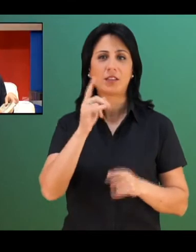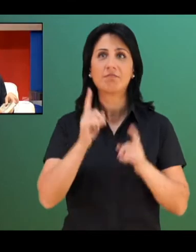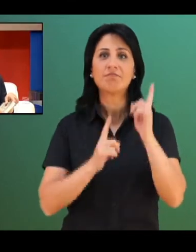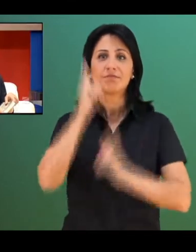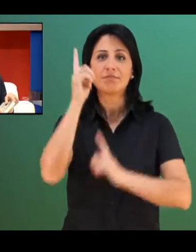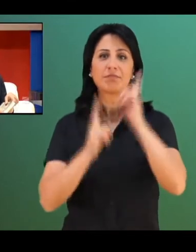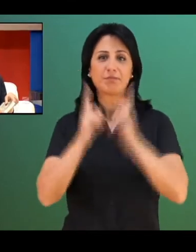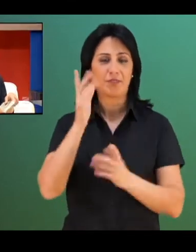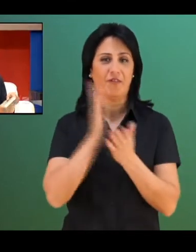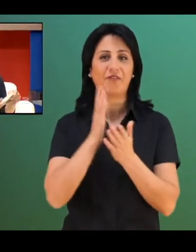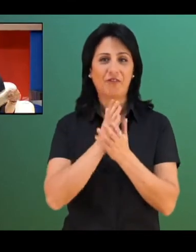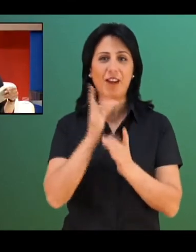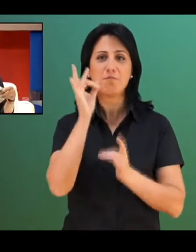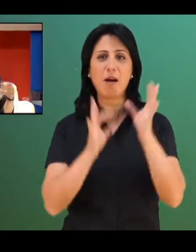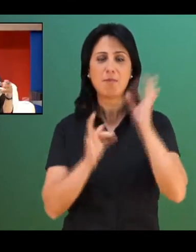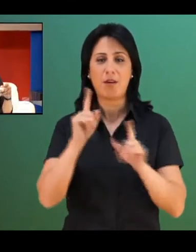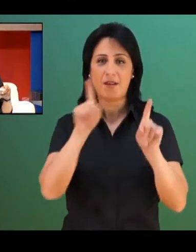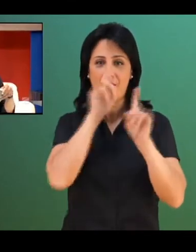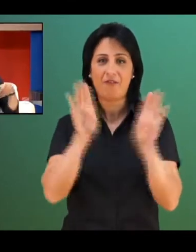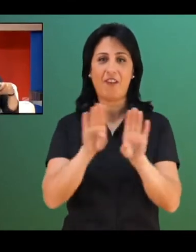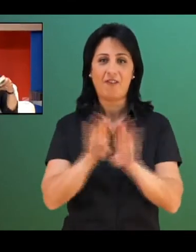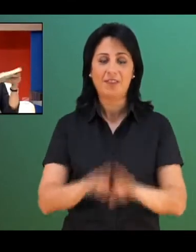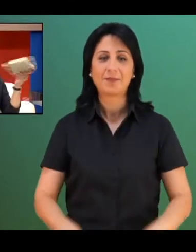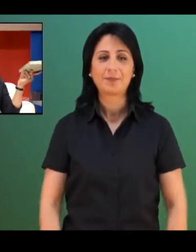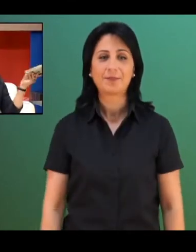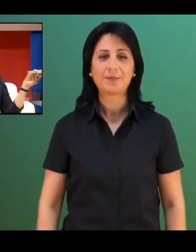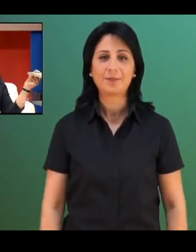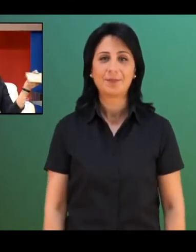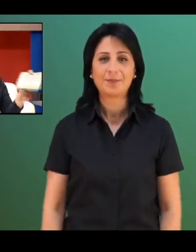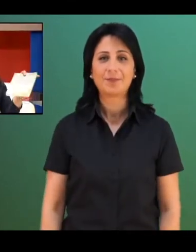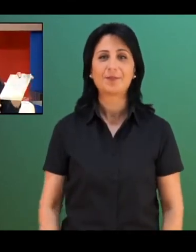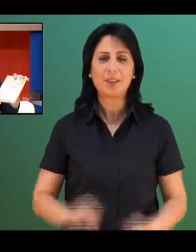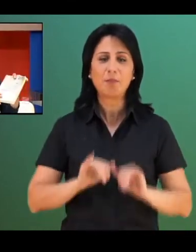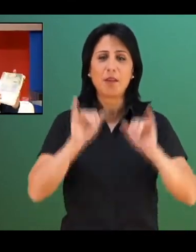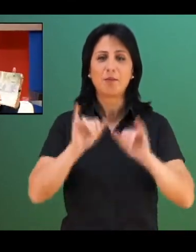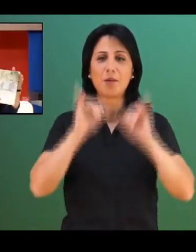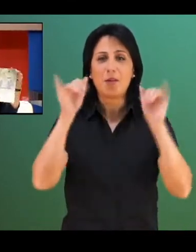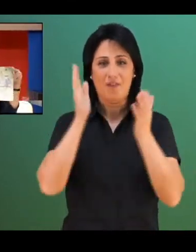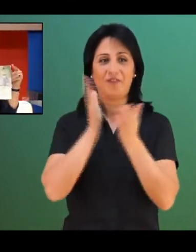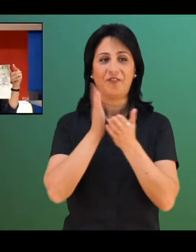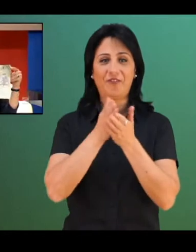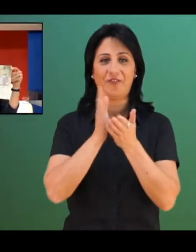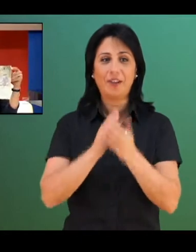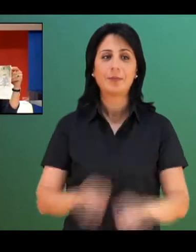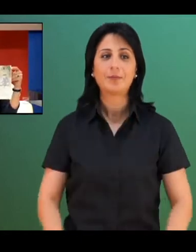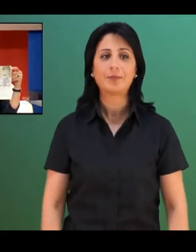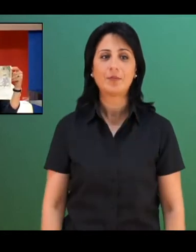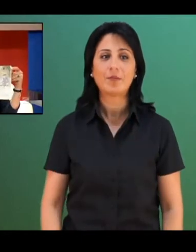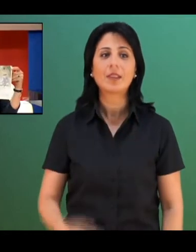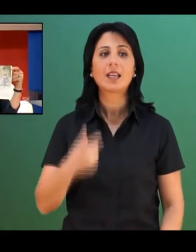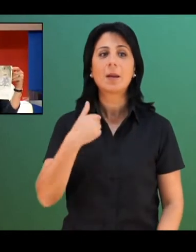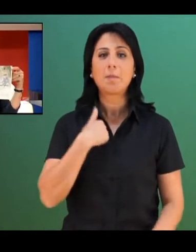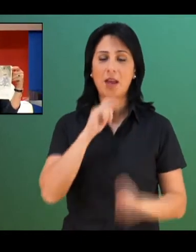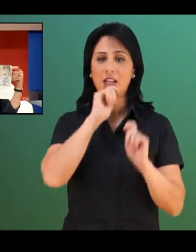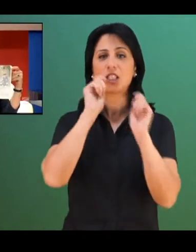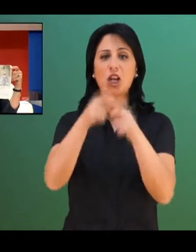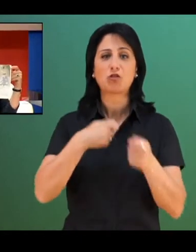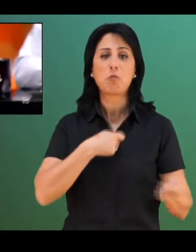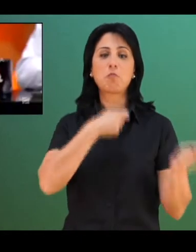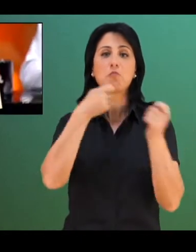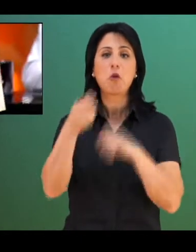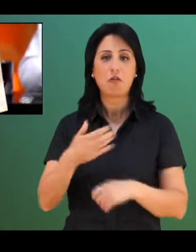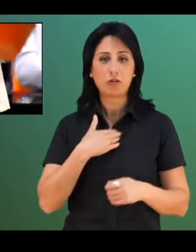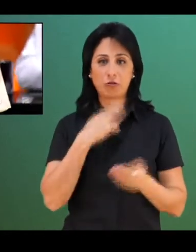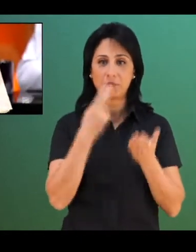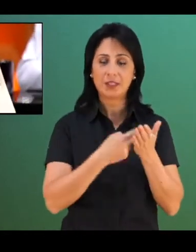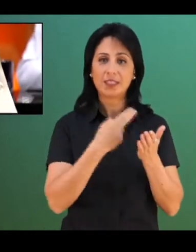იზრდება. იზრდება. კაი. მე შე საჩუქარი მოგიტანე ჩემი ციგნი თამაშის გარეშე, რომელსაც ვერსად ვერ იყიდით,